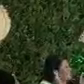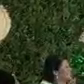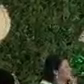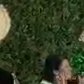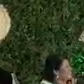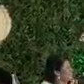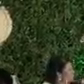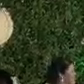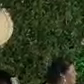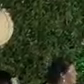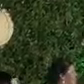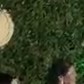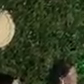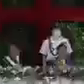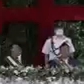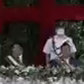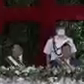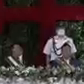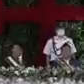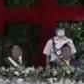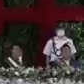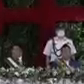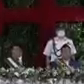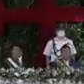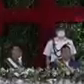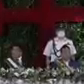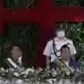el presidente de la Feria Exposición,